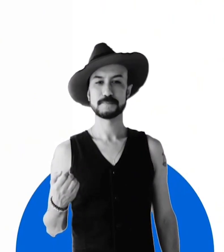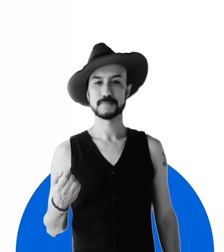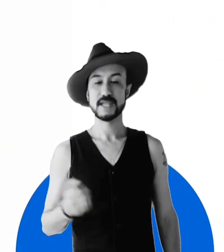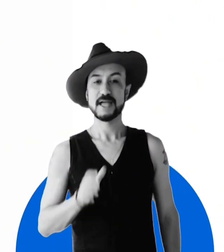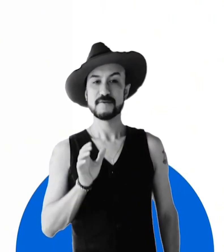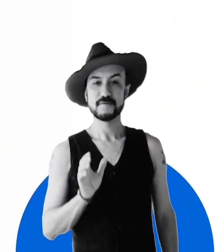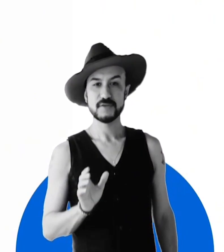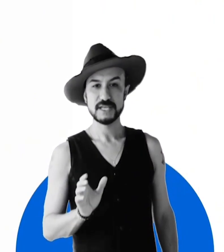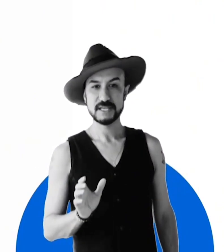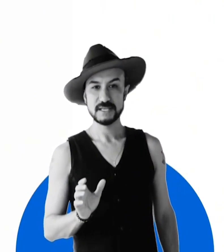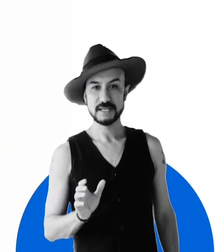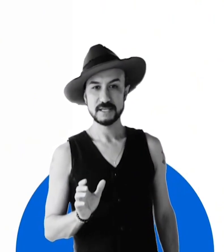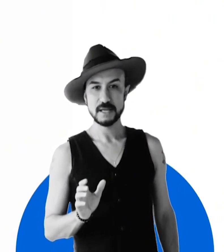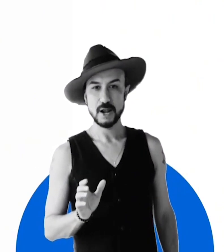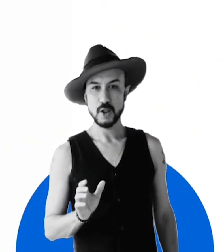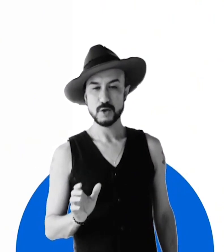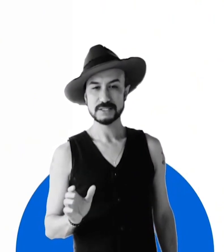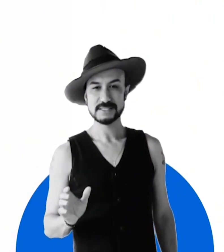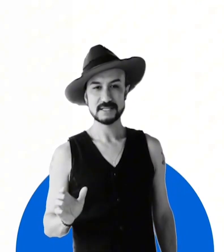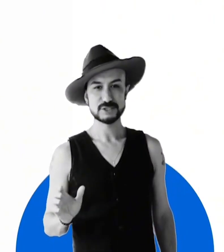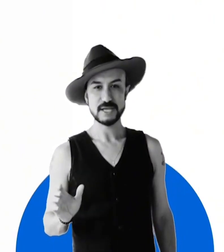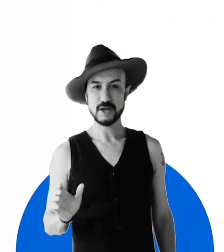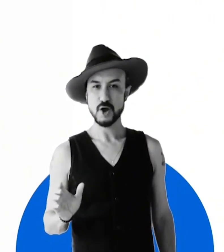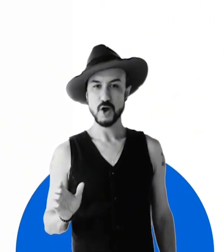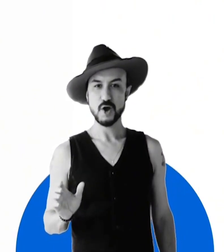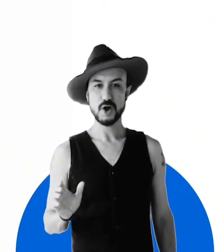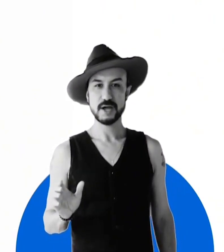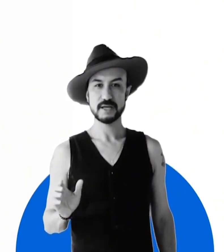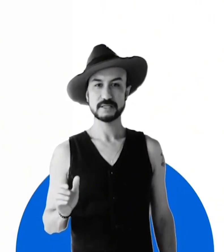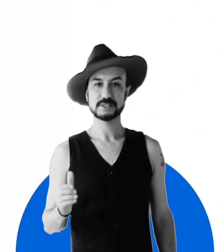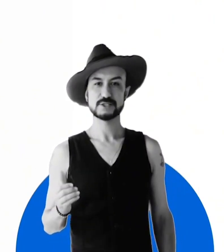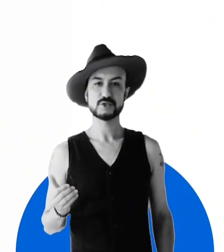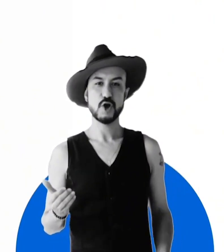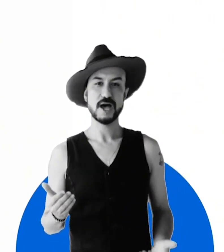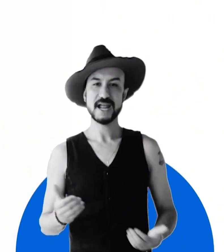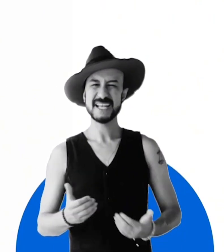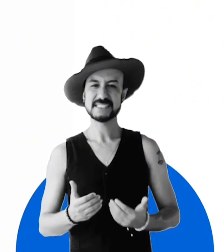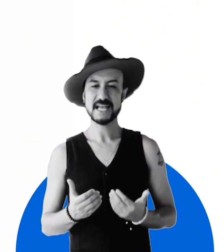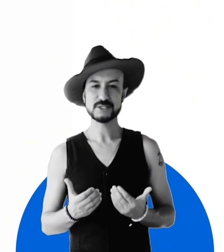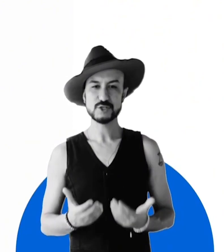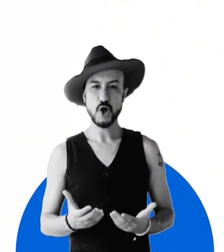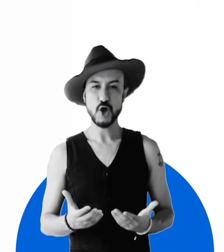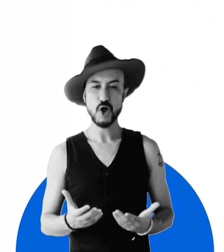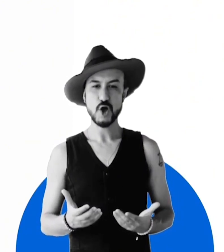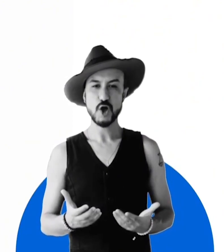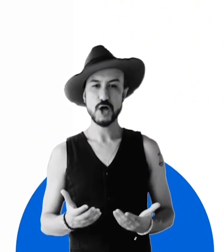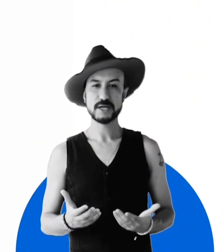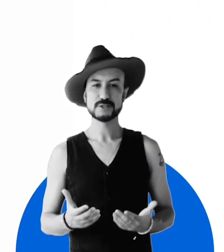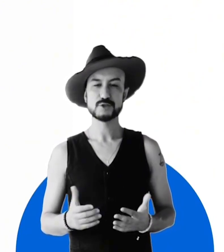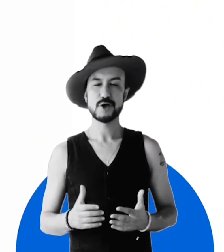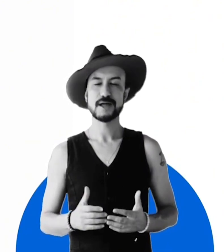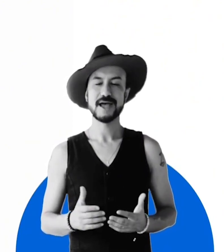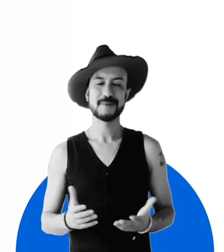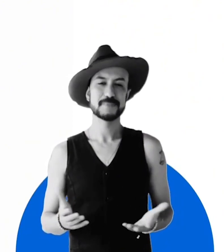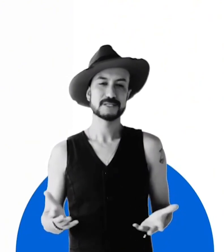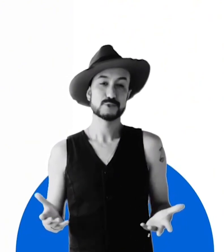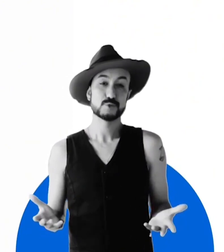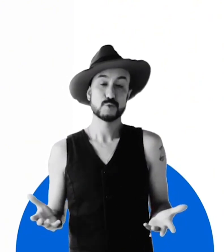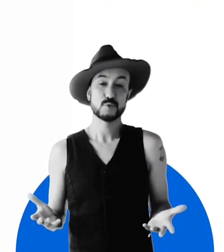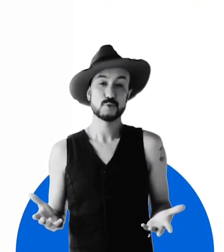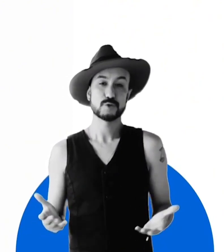é um deles. Vilões anti-heróis, horas a sóis,